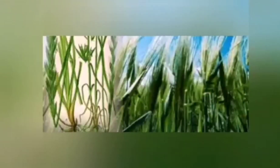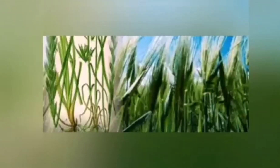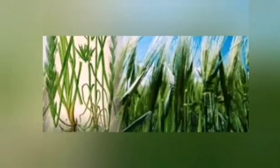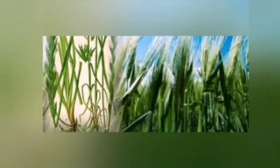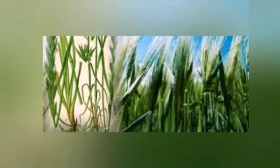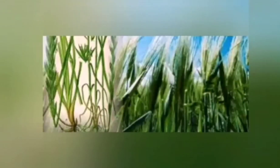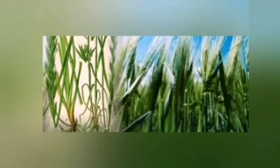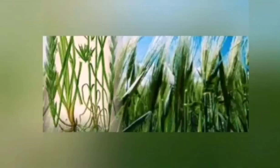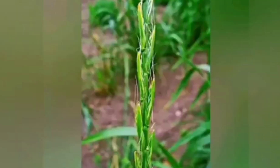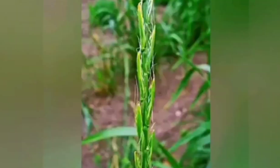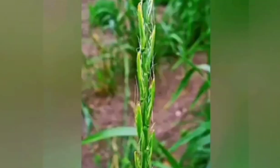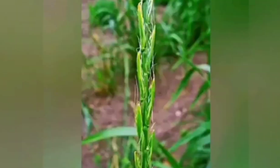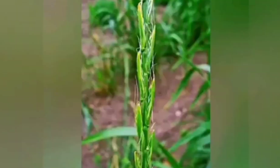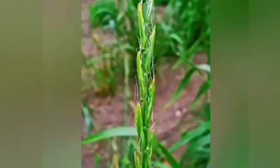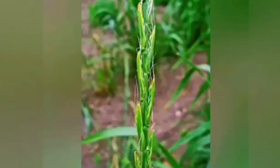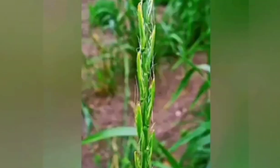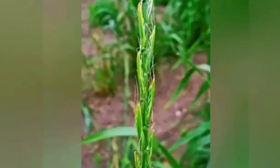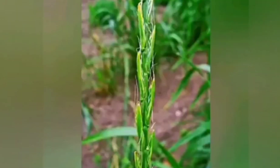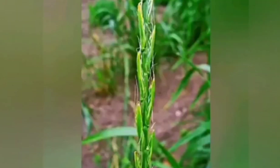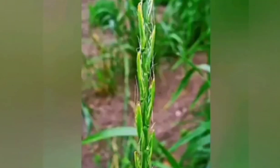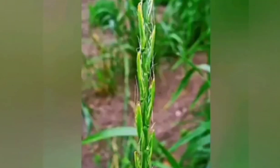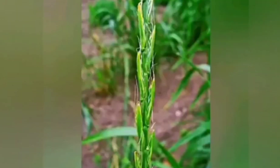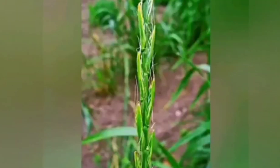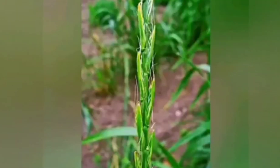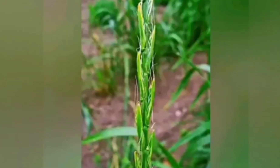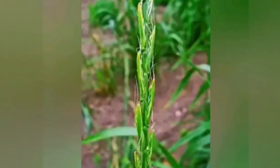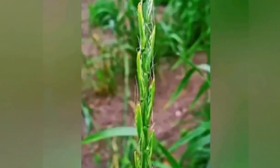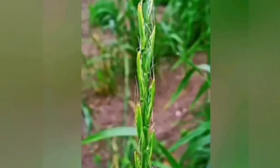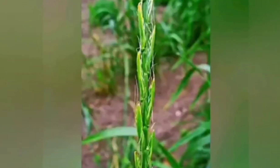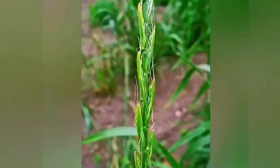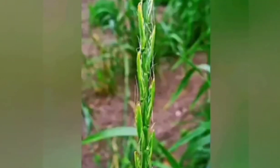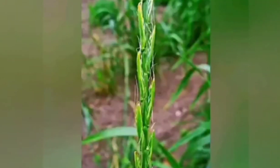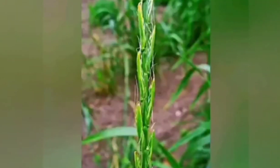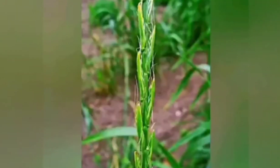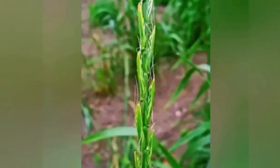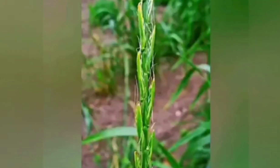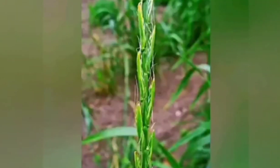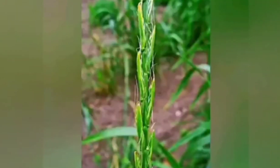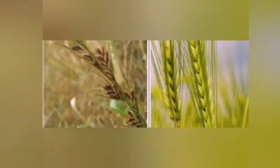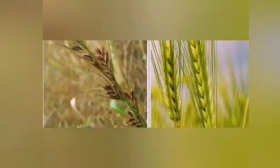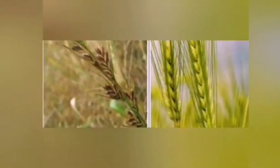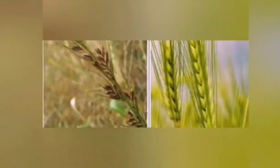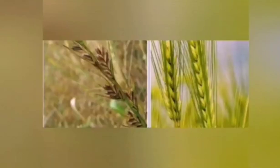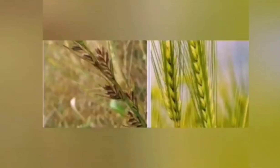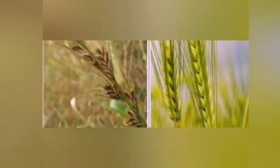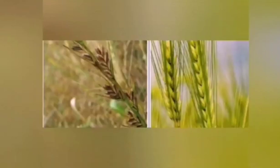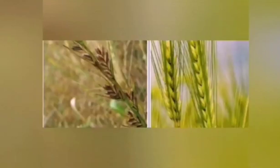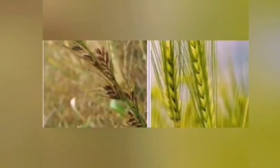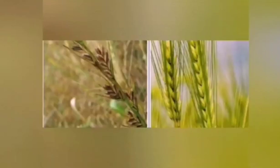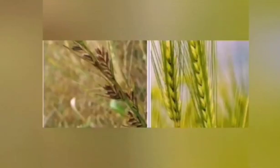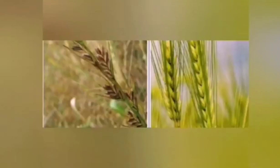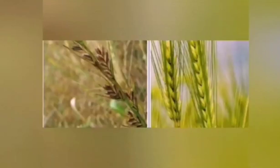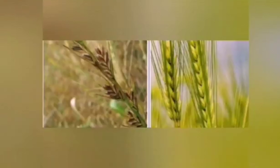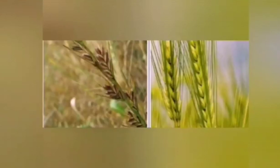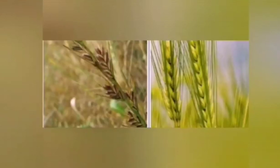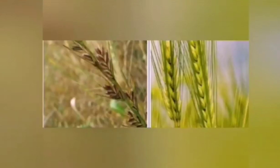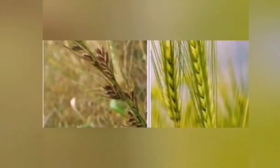o outro com o seu próprio código de valores e transforma o seu código de valores em vontade